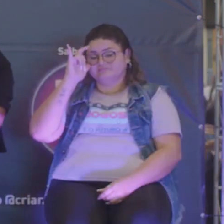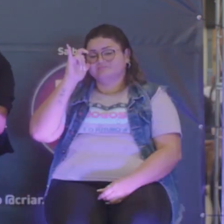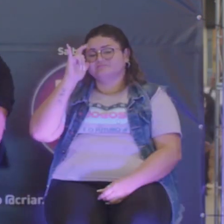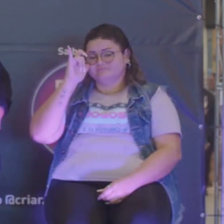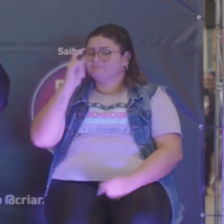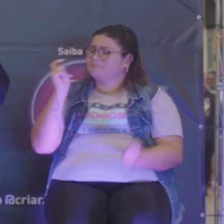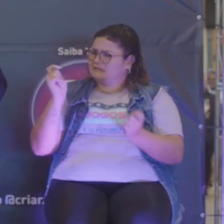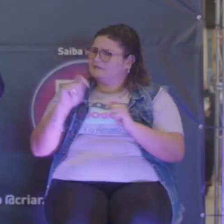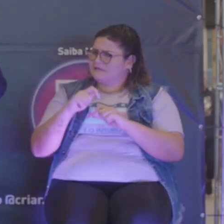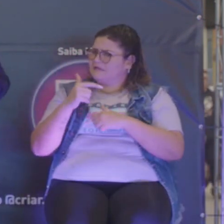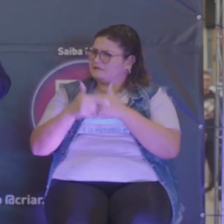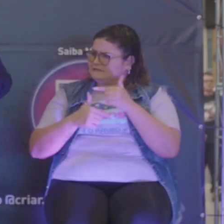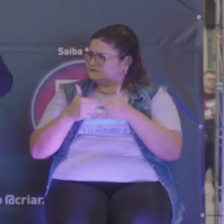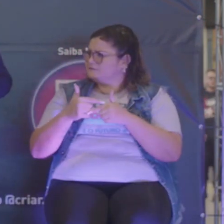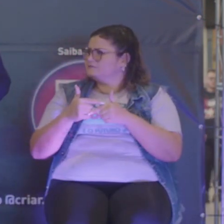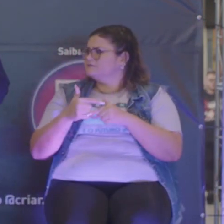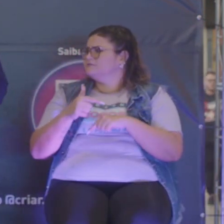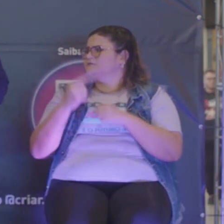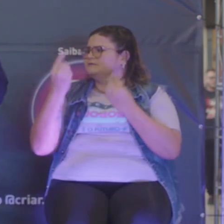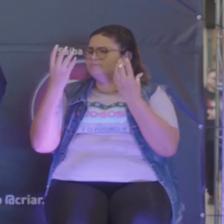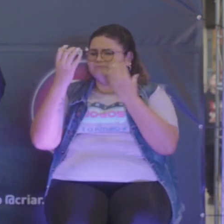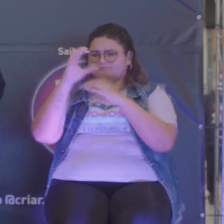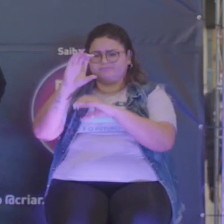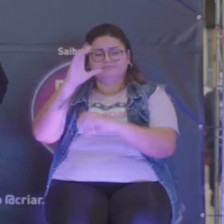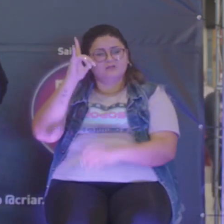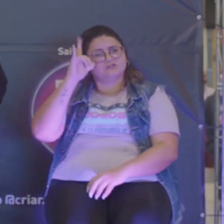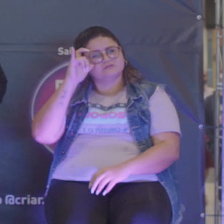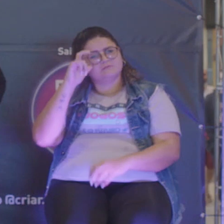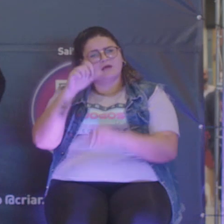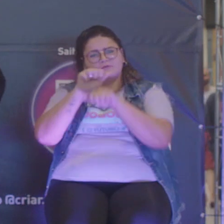uma jogada maneira, joga, posta no Instagram, manda para os seus